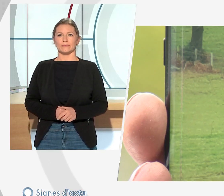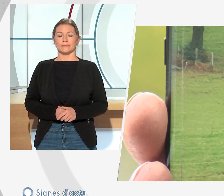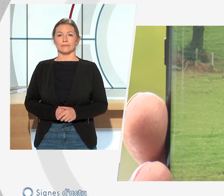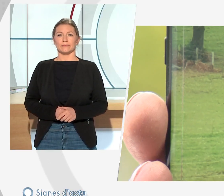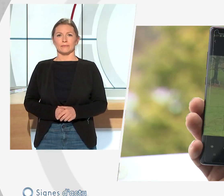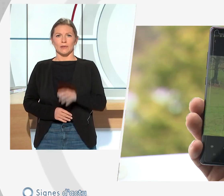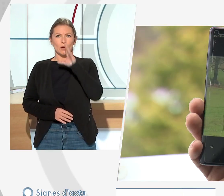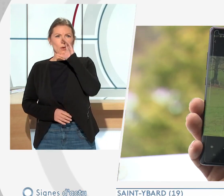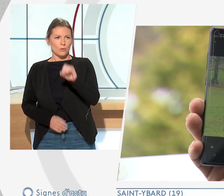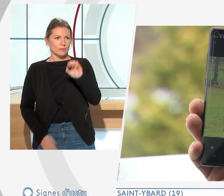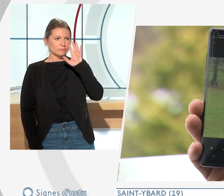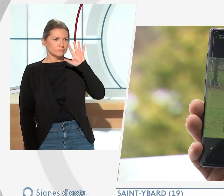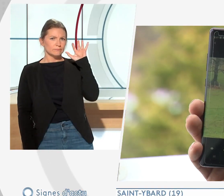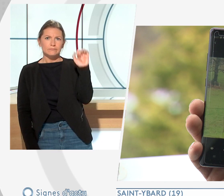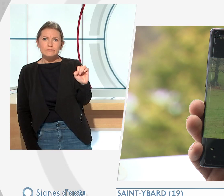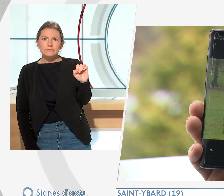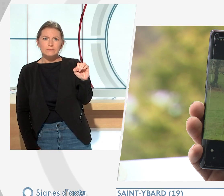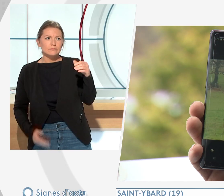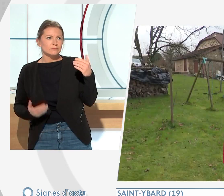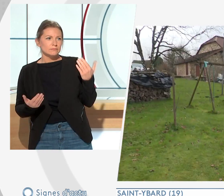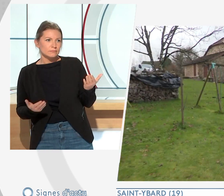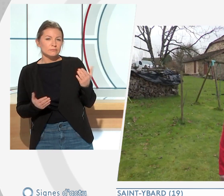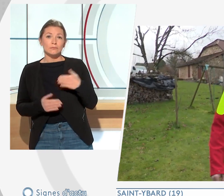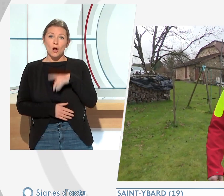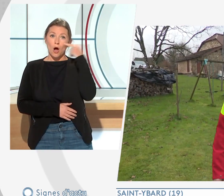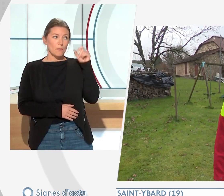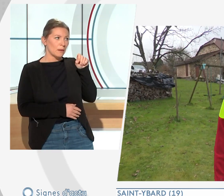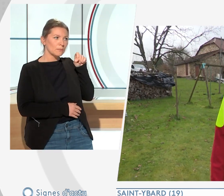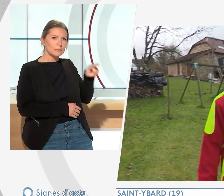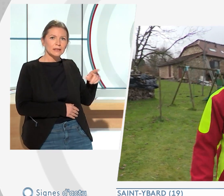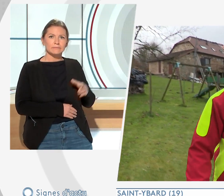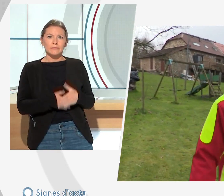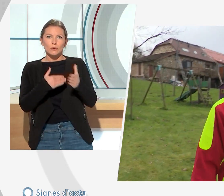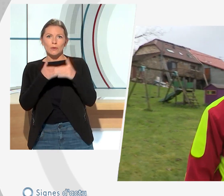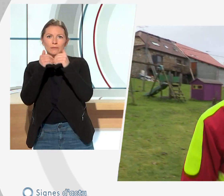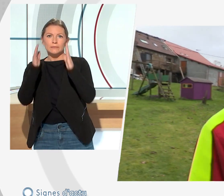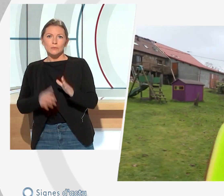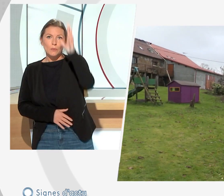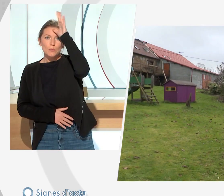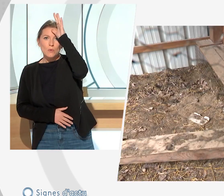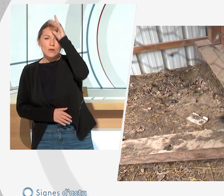Un loup a été signalé en Corrèze. Cet homme l'a vu près de son poulailler.